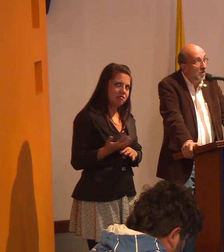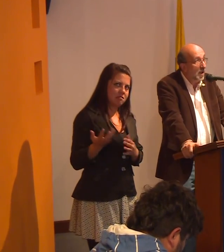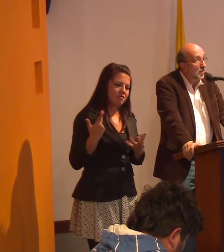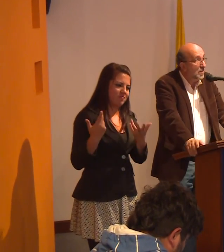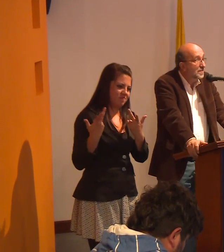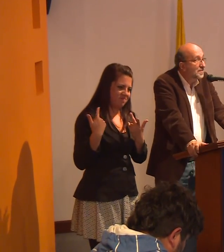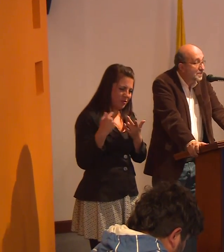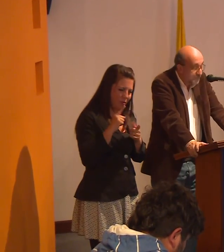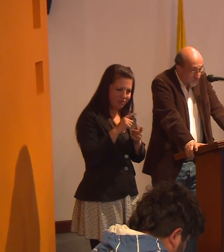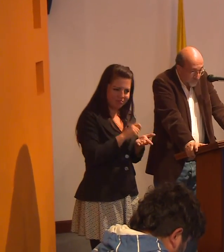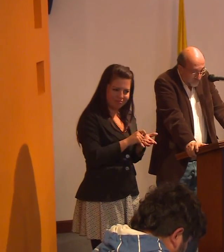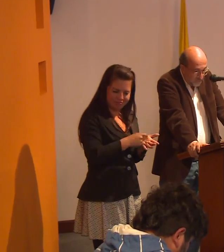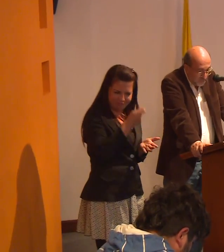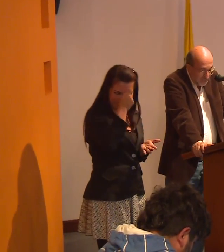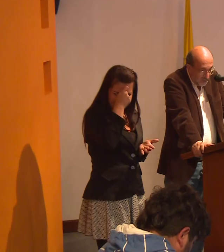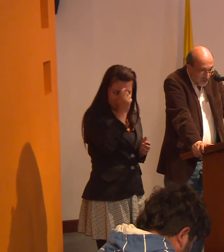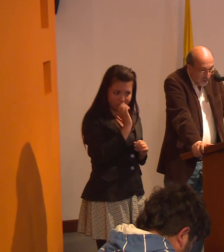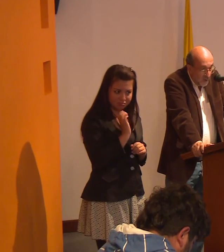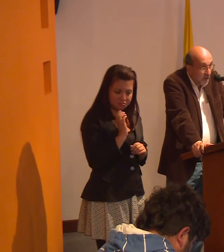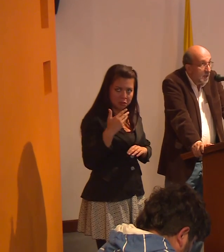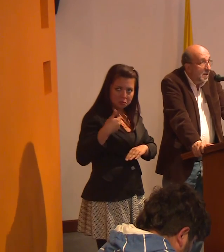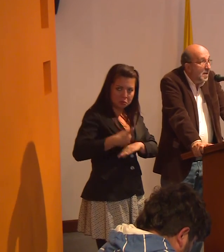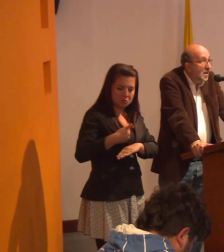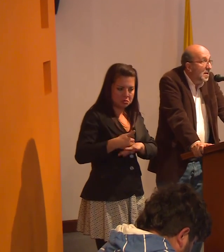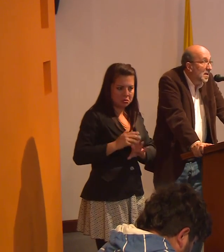han formulado.